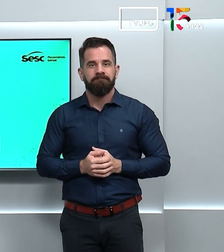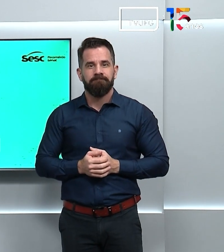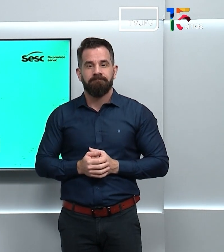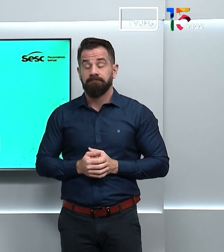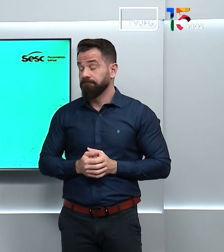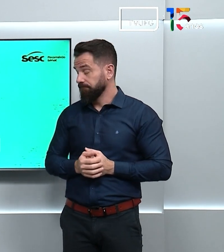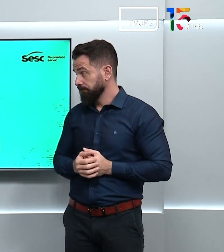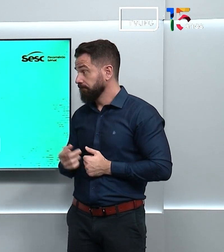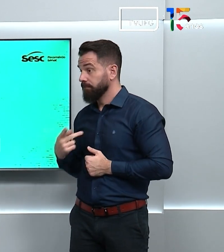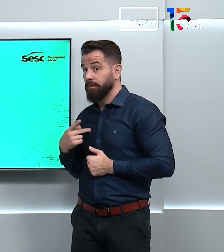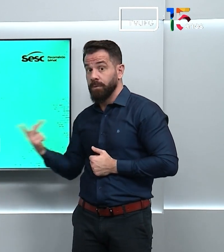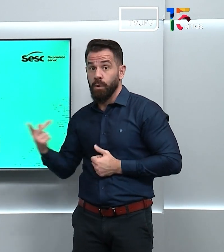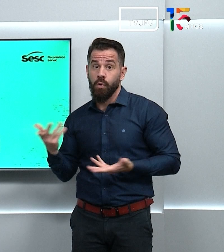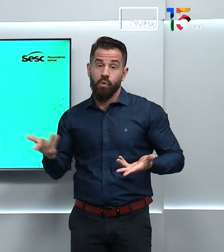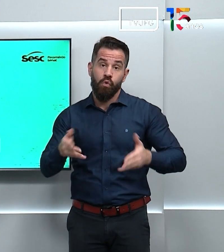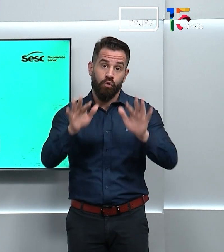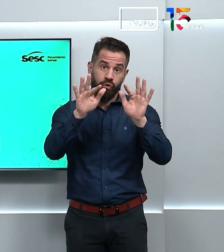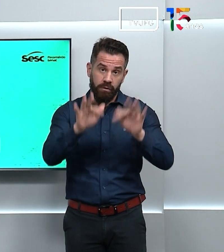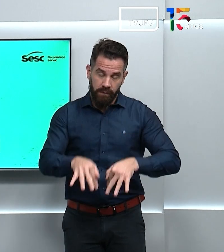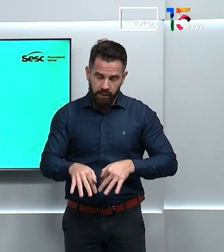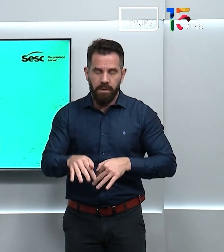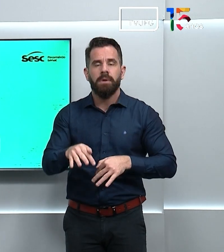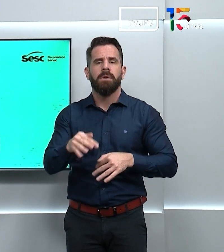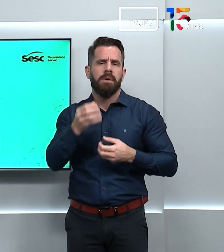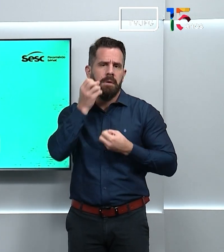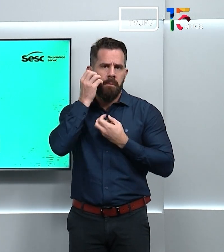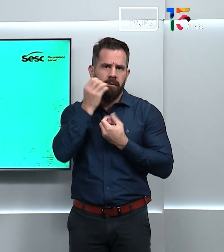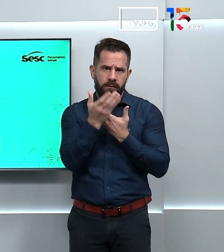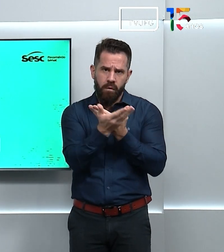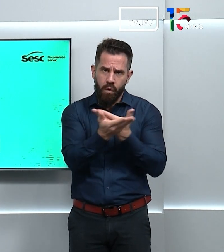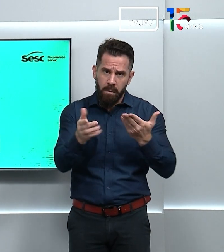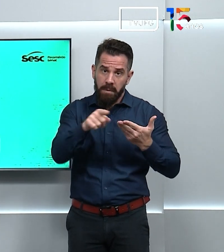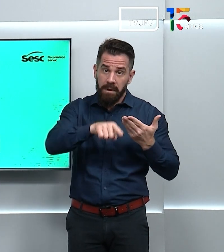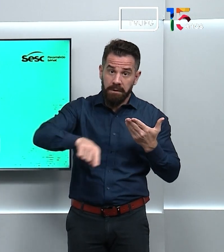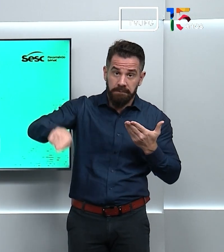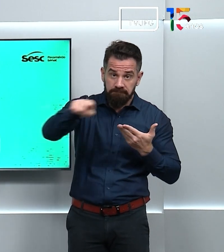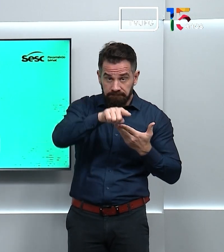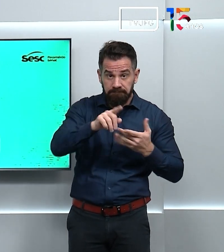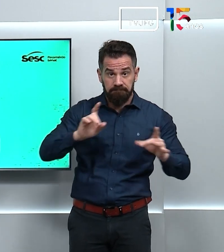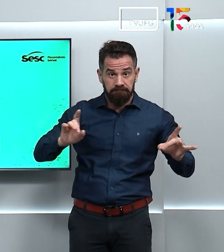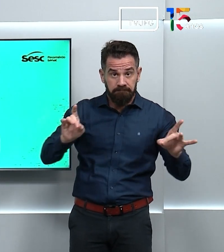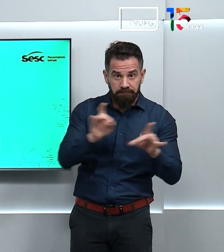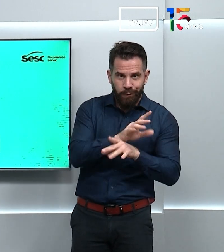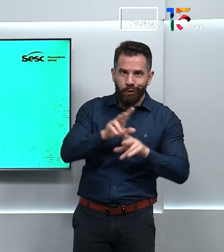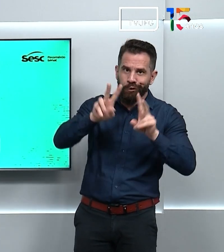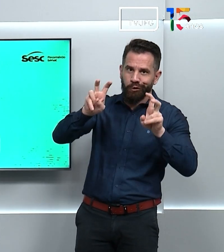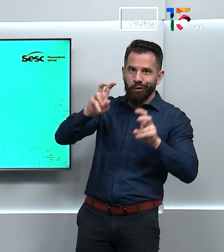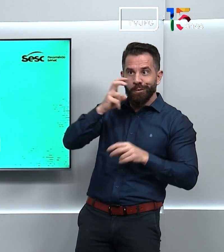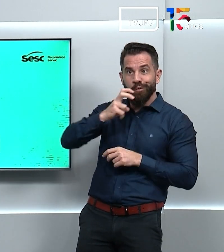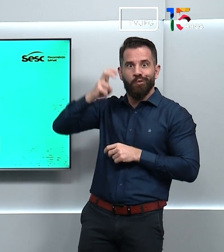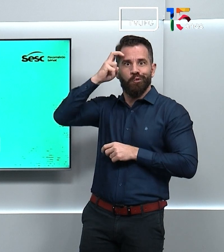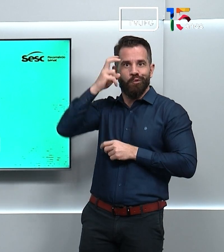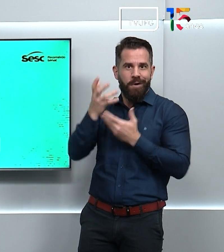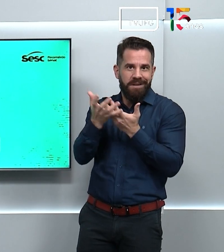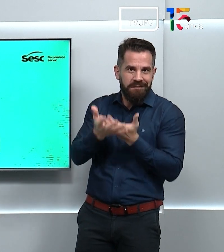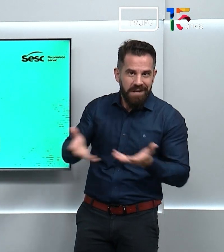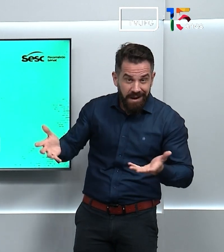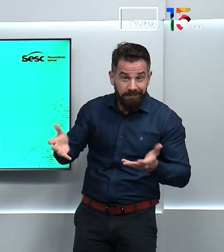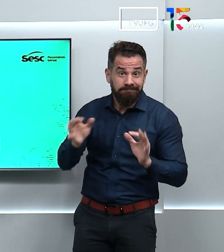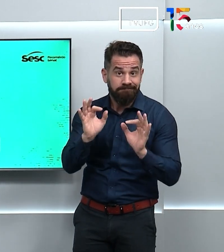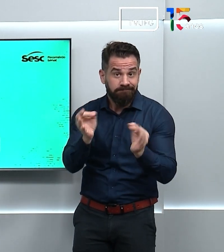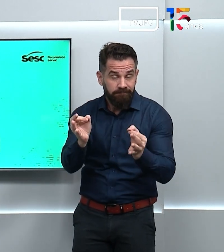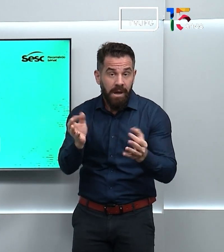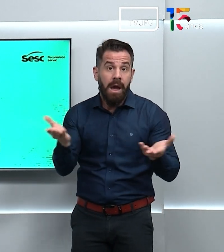Bom, eu e o professor Diego ficamos por aqui com essas informações finais aqui do Conexões sobre Cultura para você e te convidamos a estar aqui